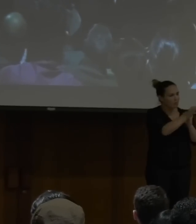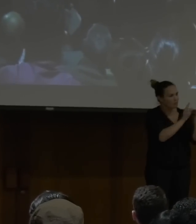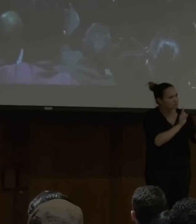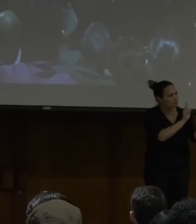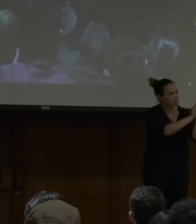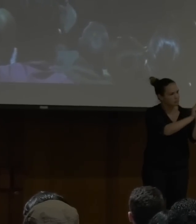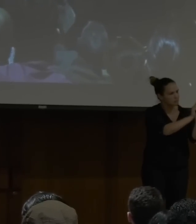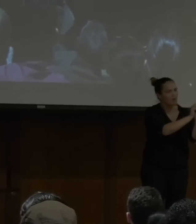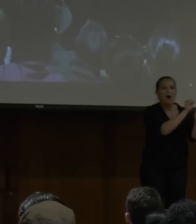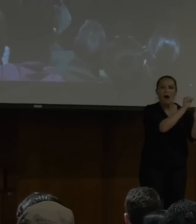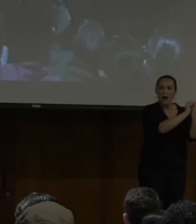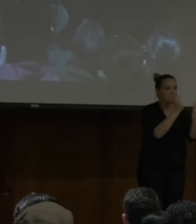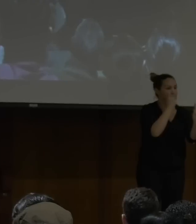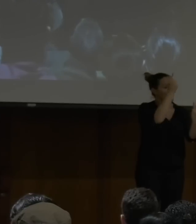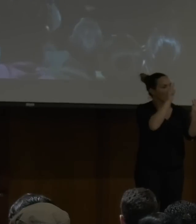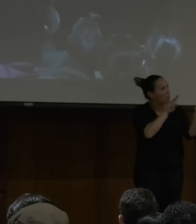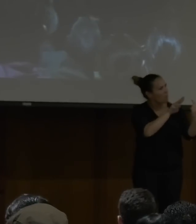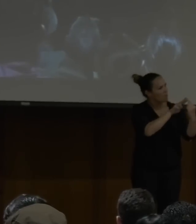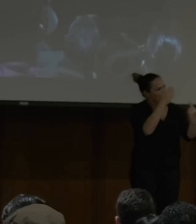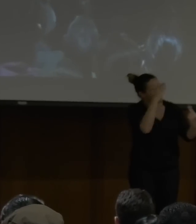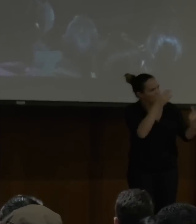Alfonso Murgas. Ahí se conoció